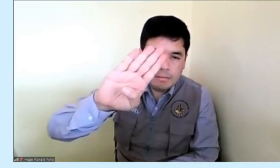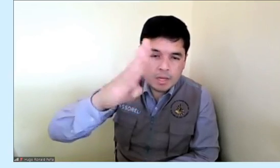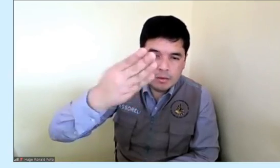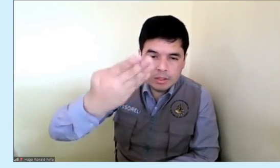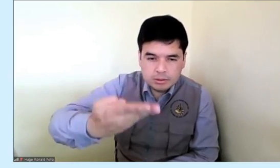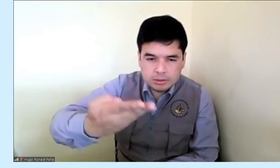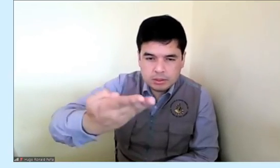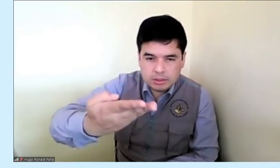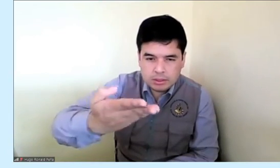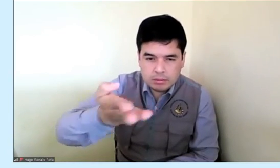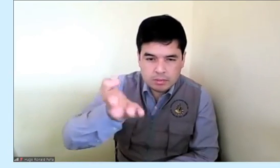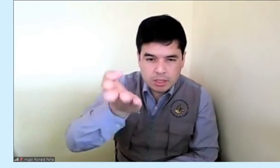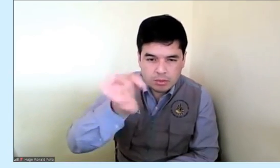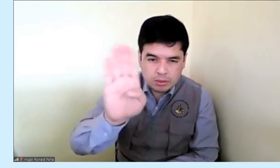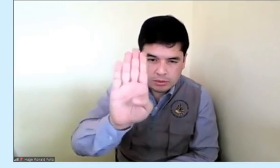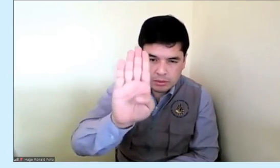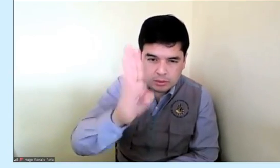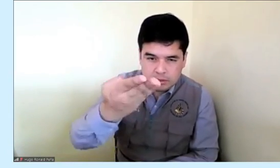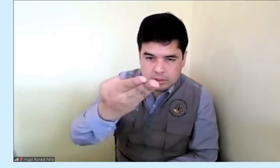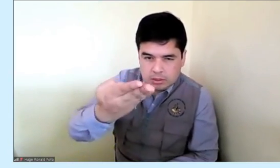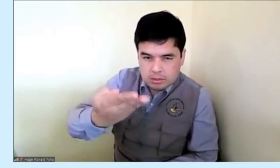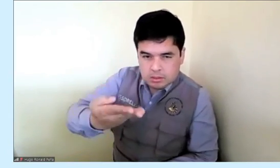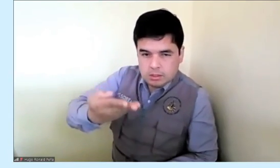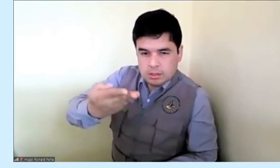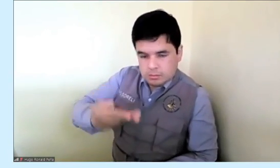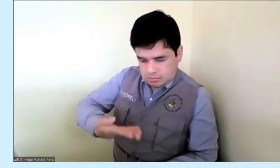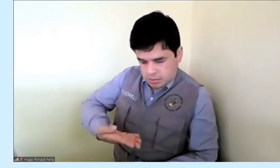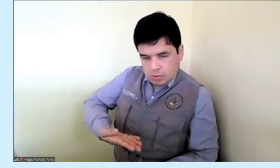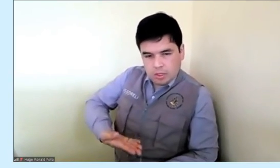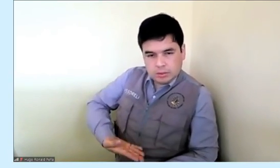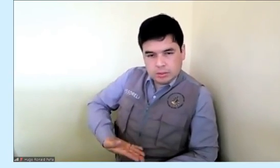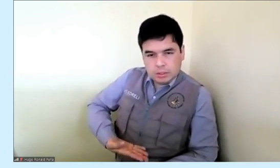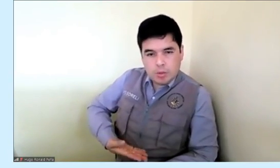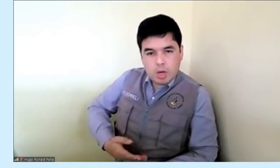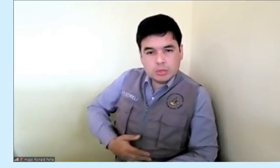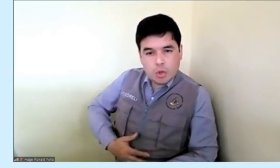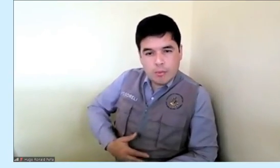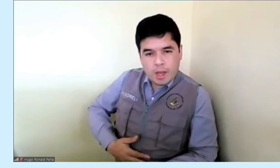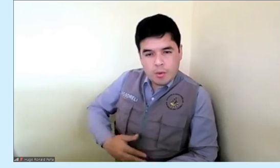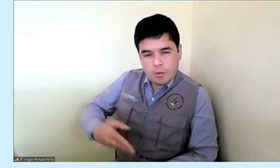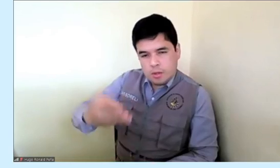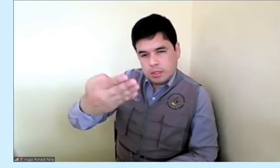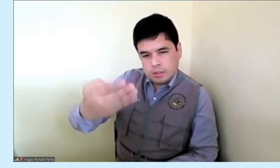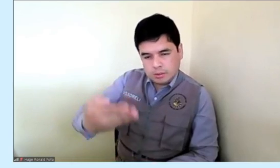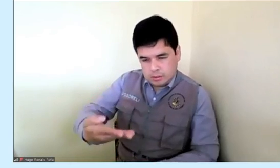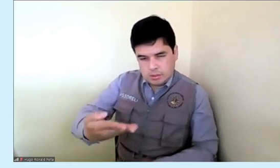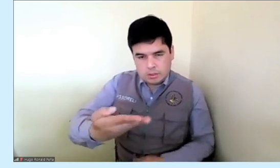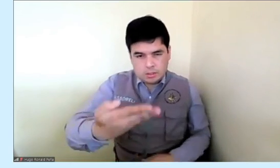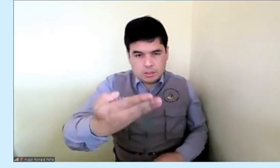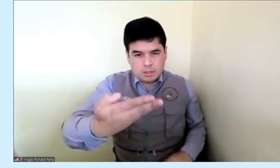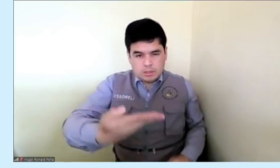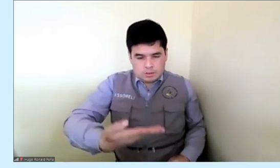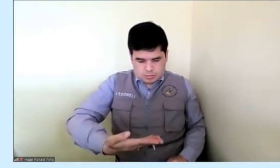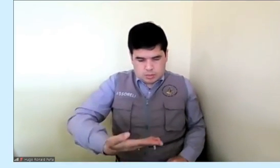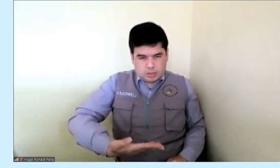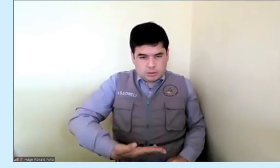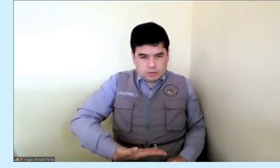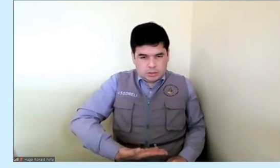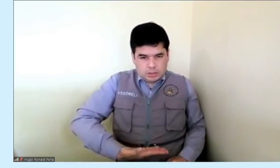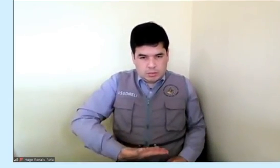¿Por qué tenemos hambre? Esta es la señal de hambre. En el estómago, la mano con la